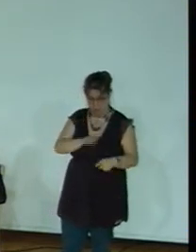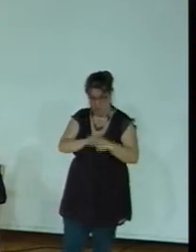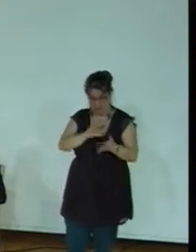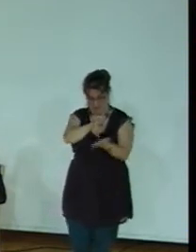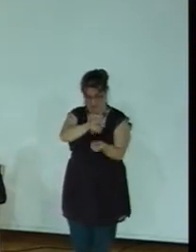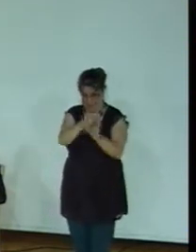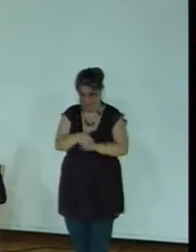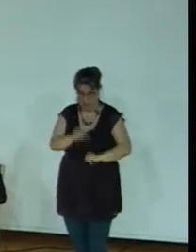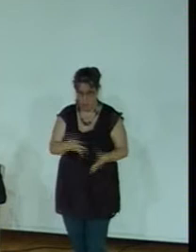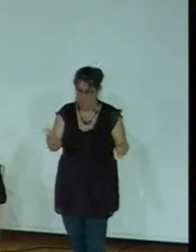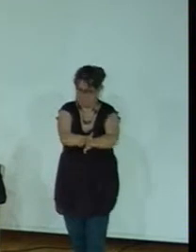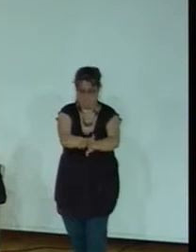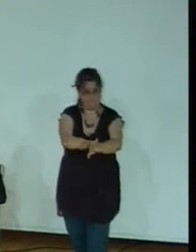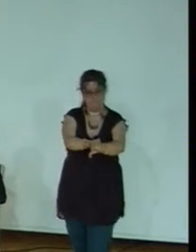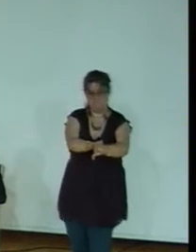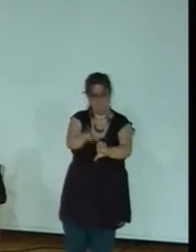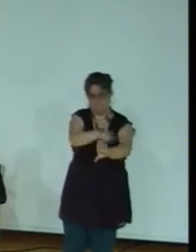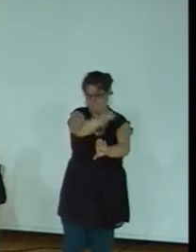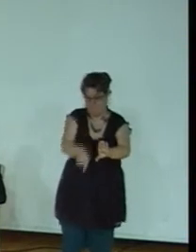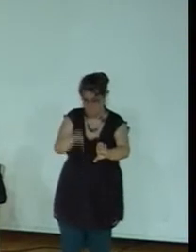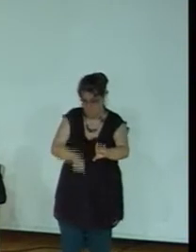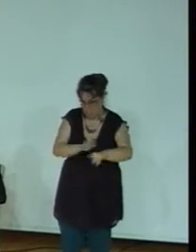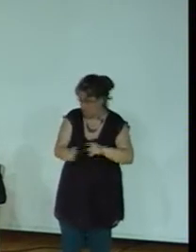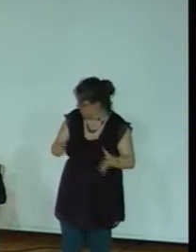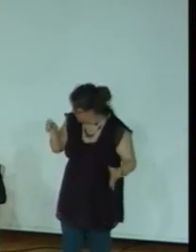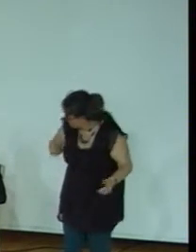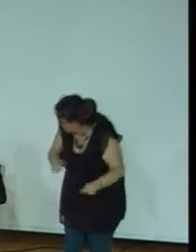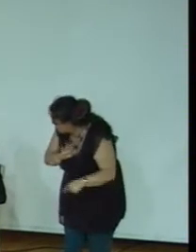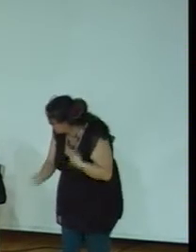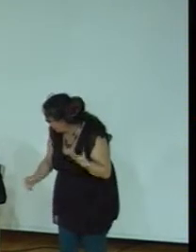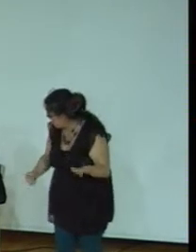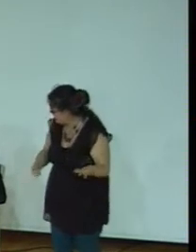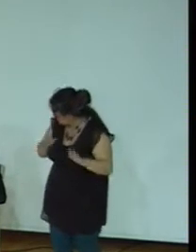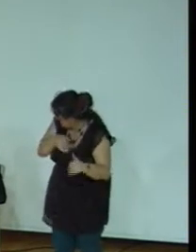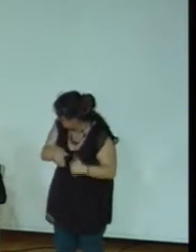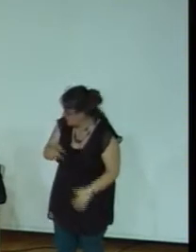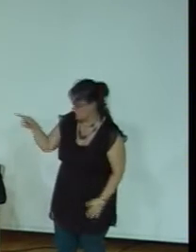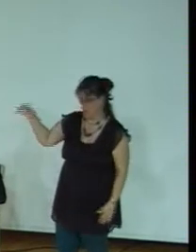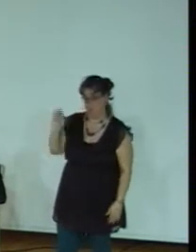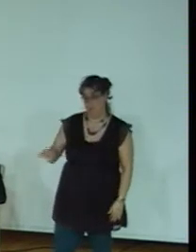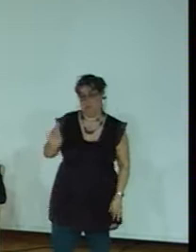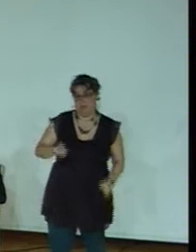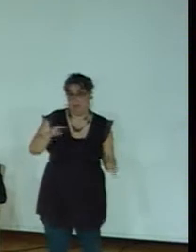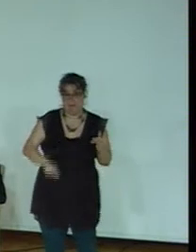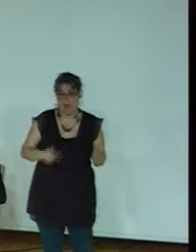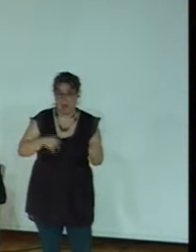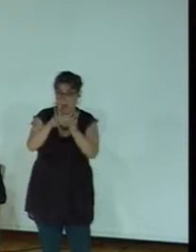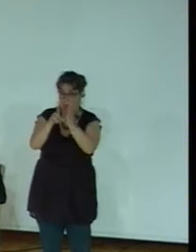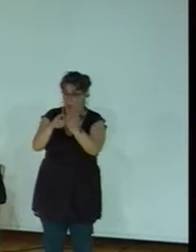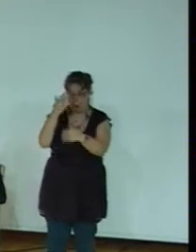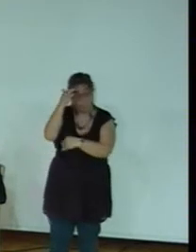que vraiment ça marche? C'est surtout que le gouvernement a réussi à faire très fort en faisant voter une loi qui donnait des pouvoirs qu'il avait